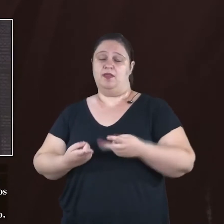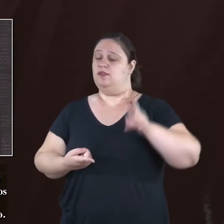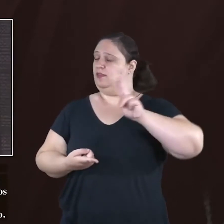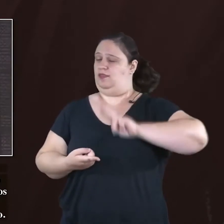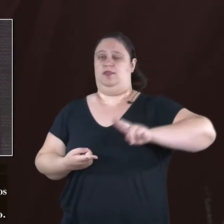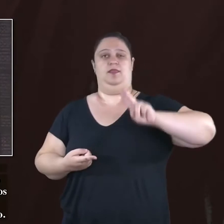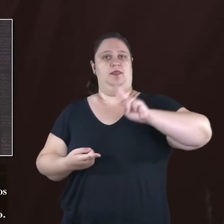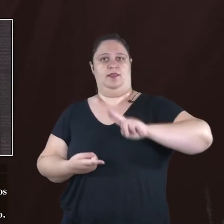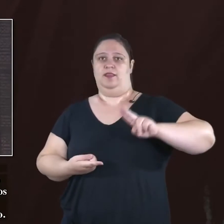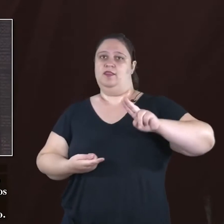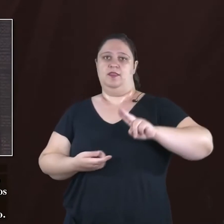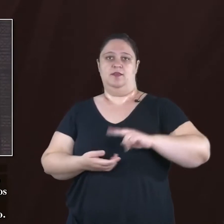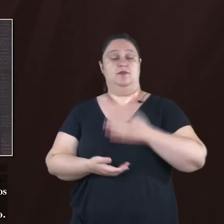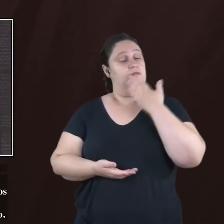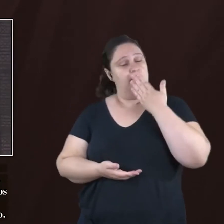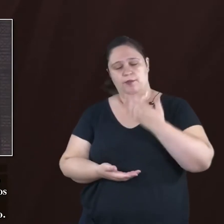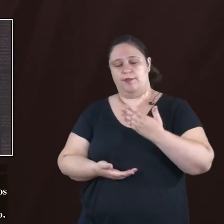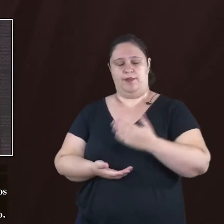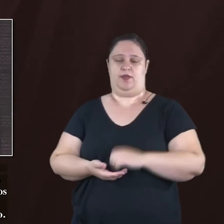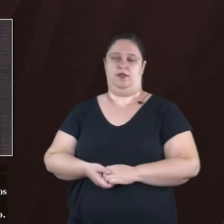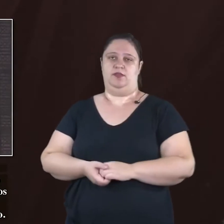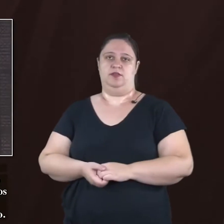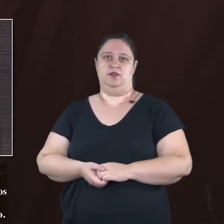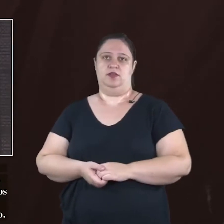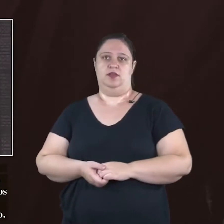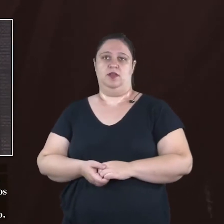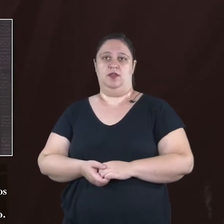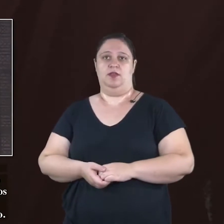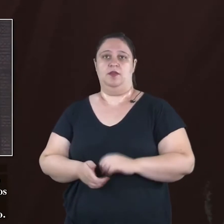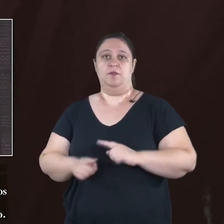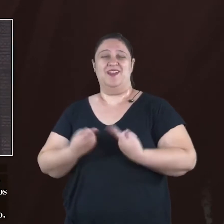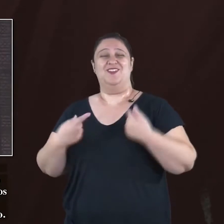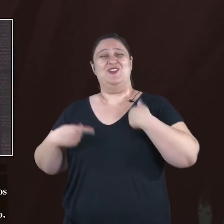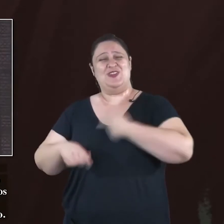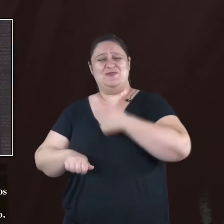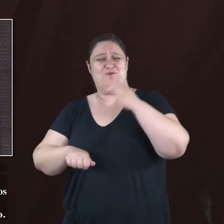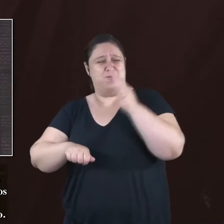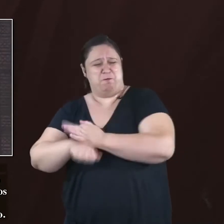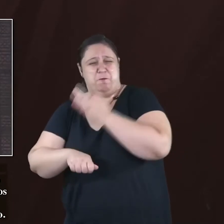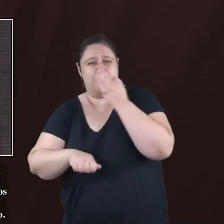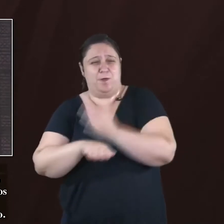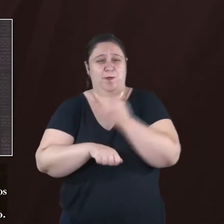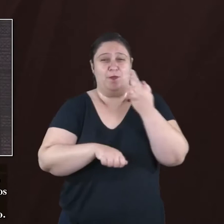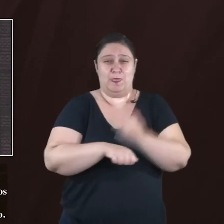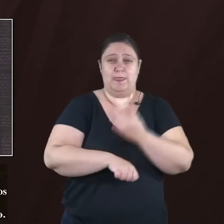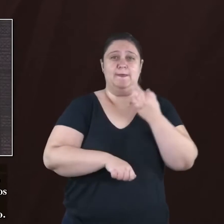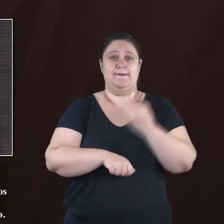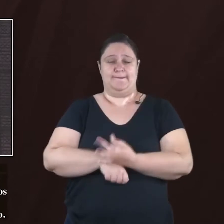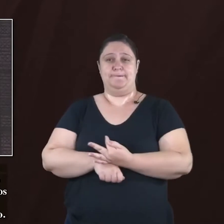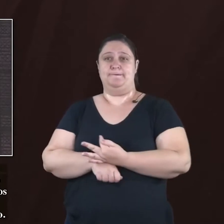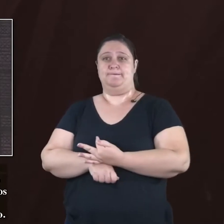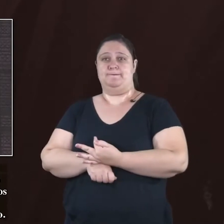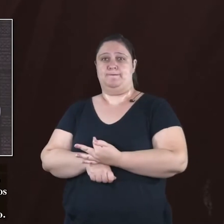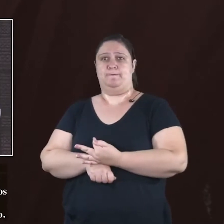Paulo não usou desse direito. Antes, suportamos tudo para não